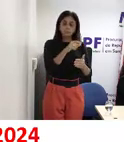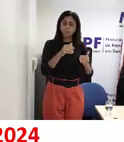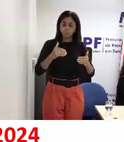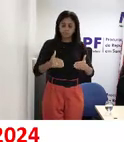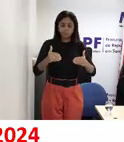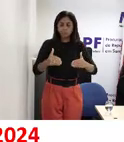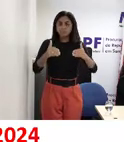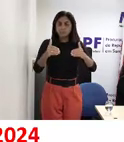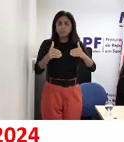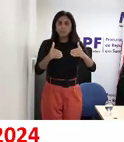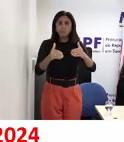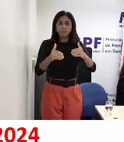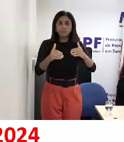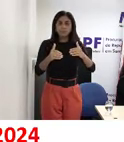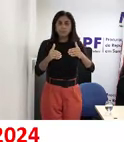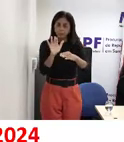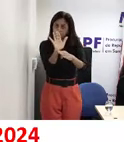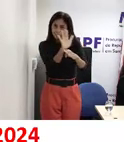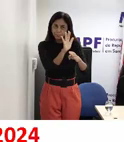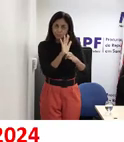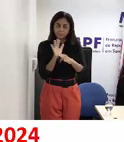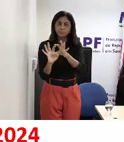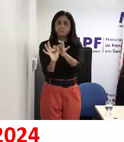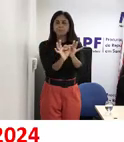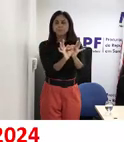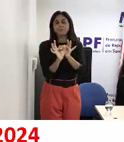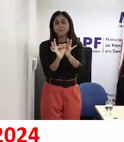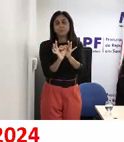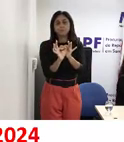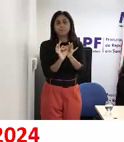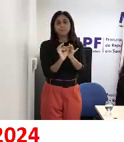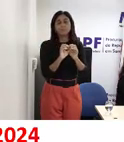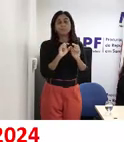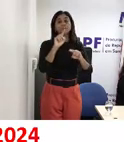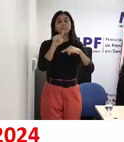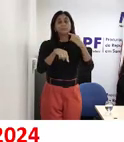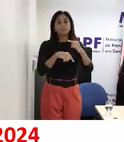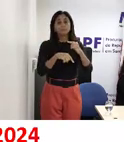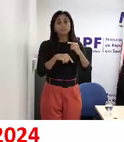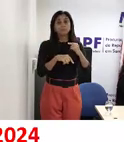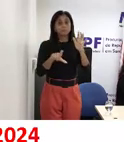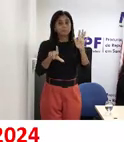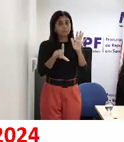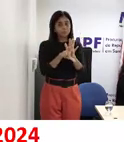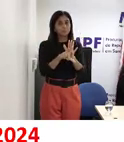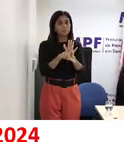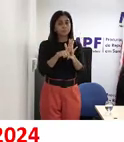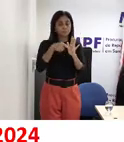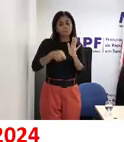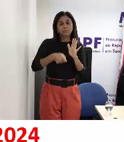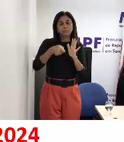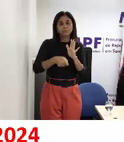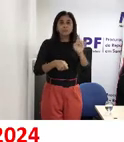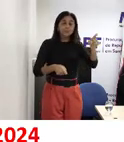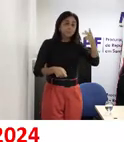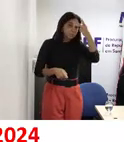ali respeitando lógico para poder o quê a gente chegar ao alvo principal Qual é o foco é tirar esse